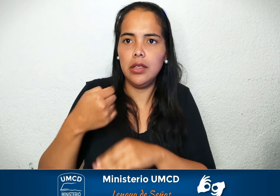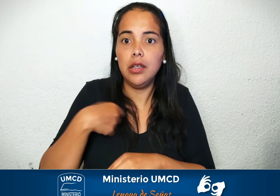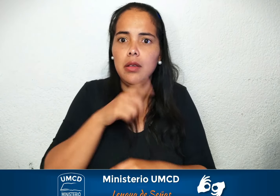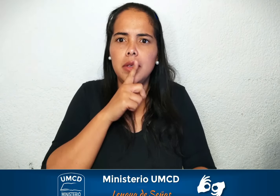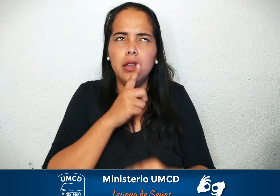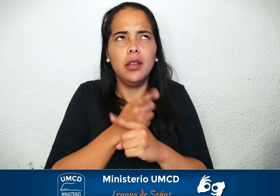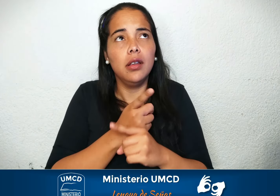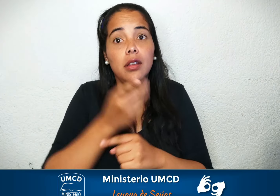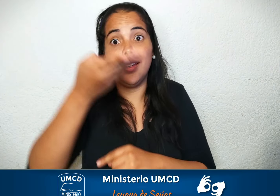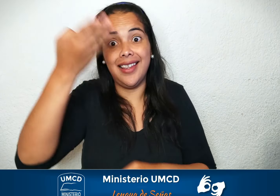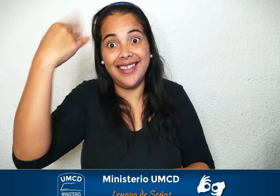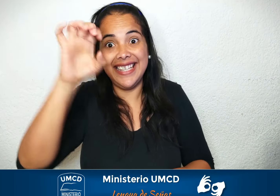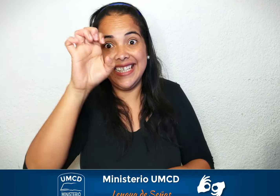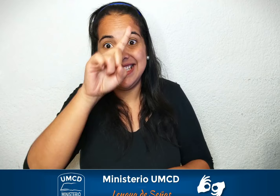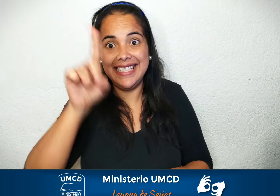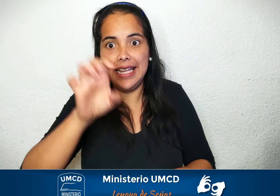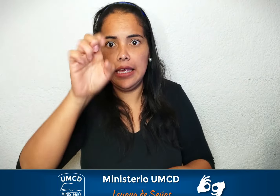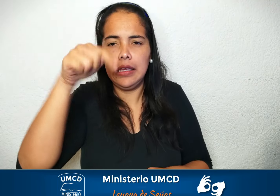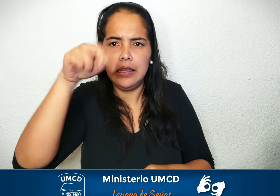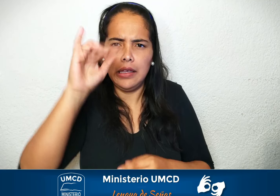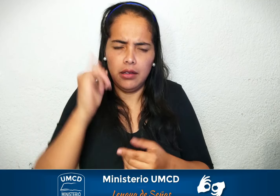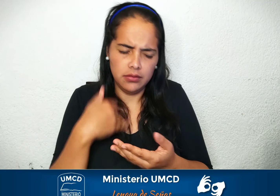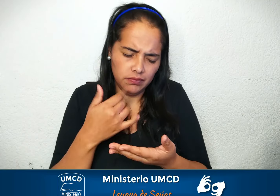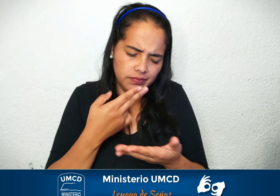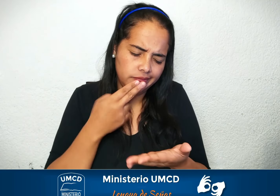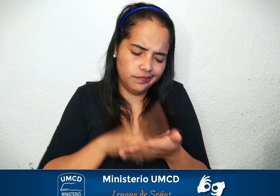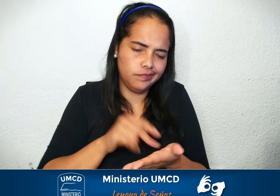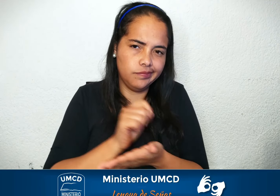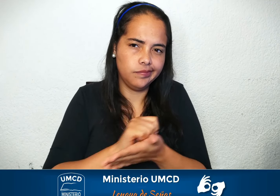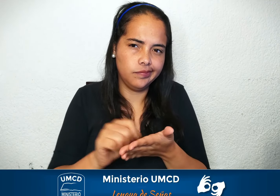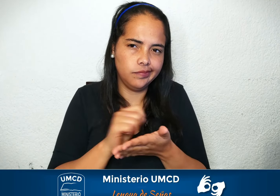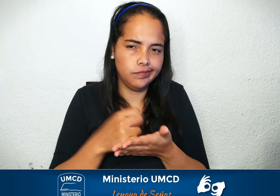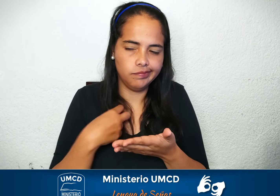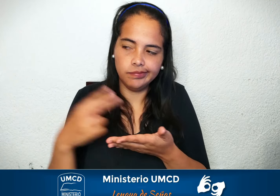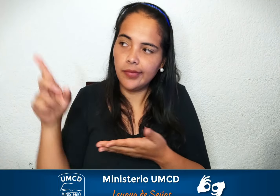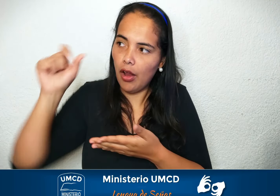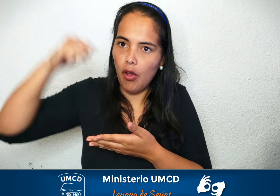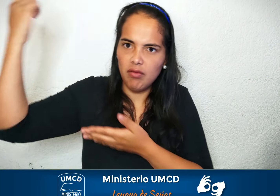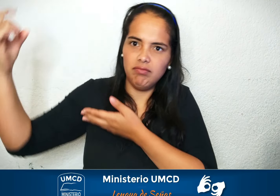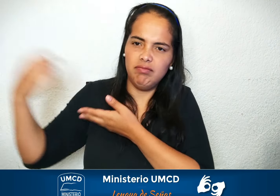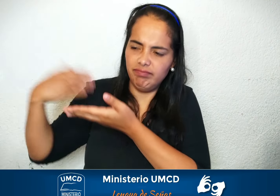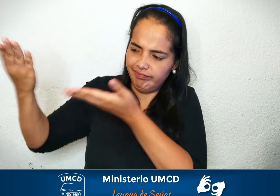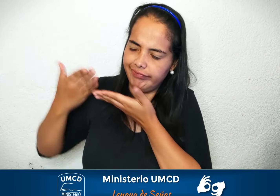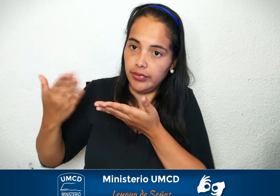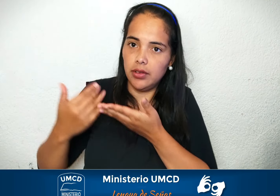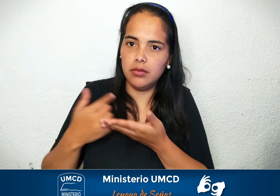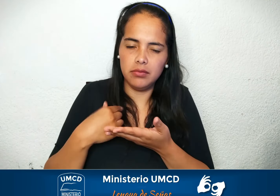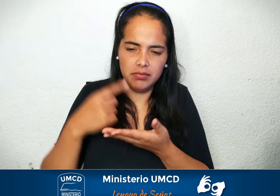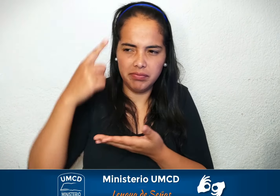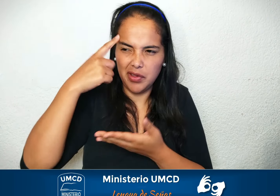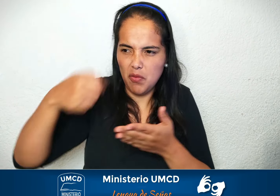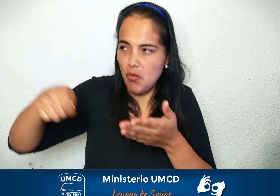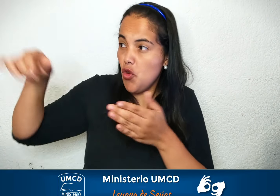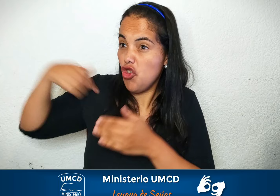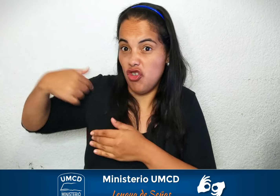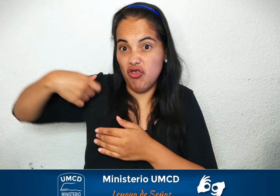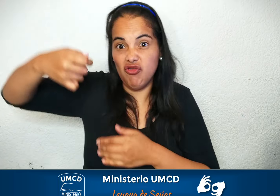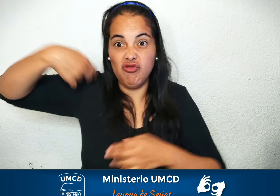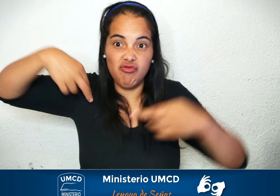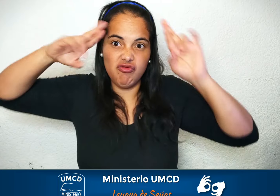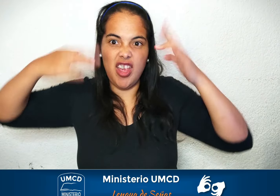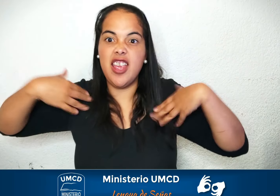3 cosas muy importantes que nosotros debemos imitar, debemos hacer cuando enfrentamos situaciones que